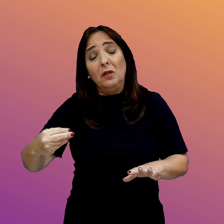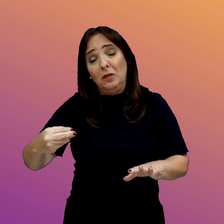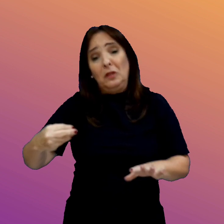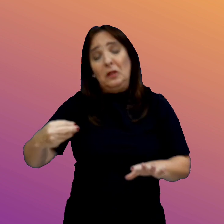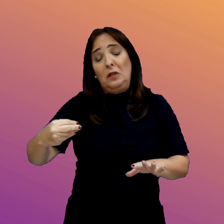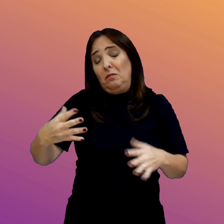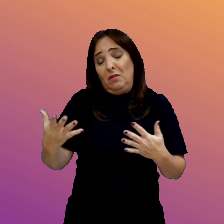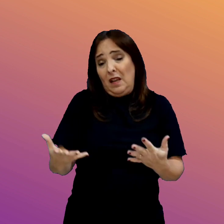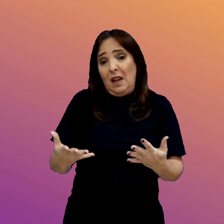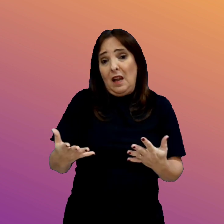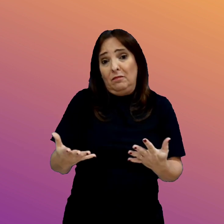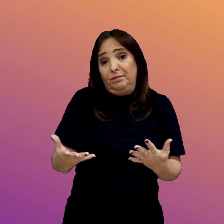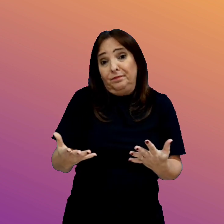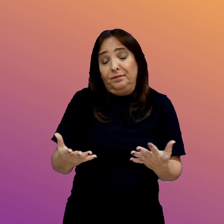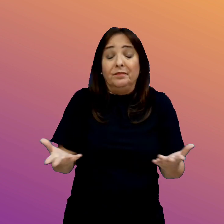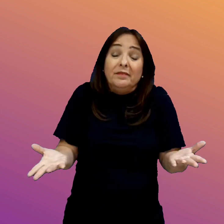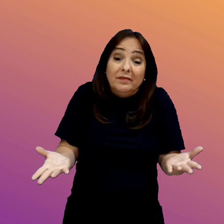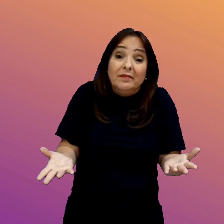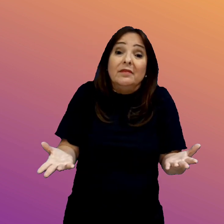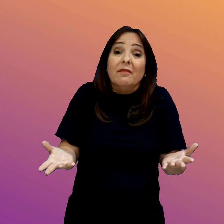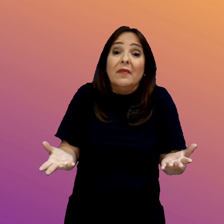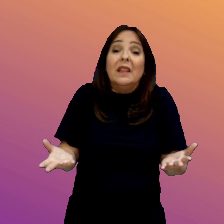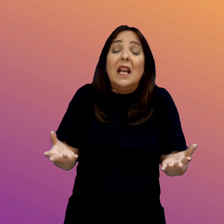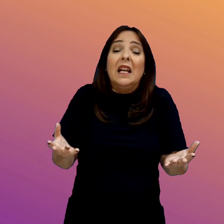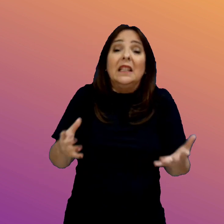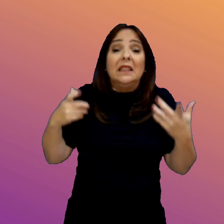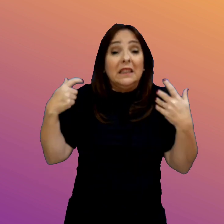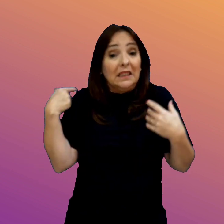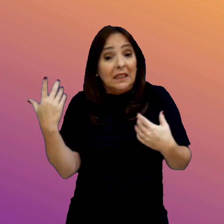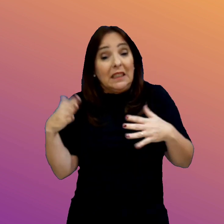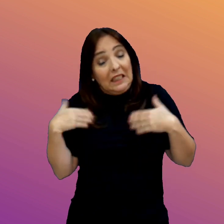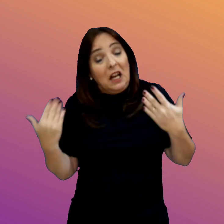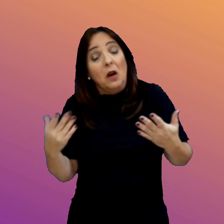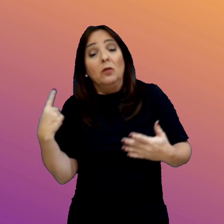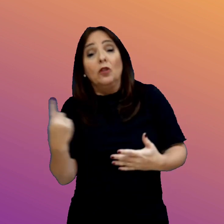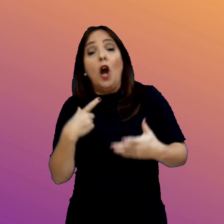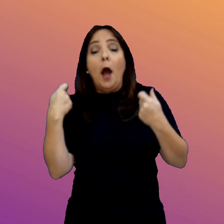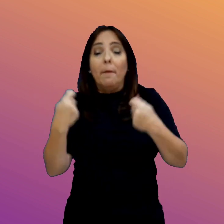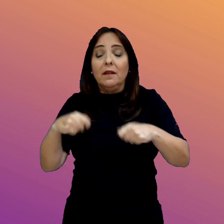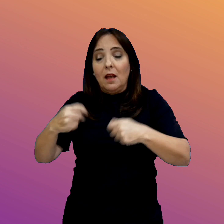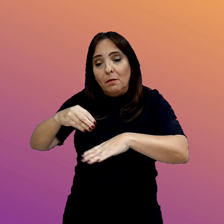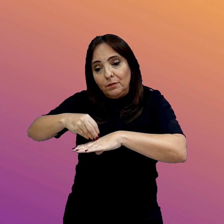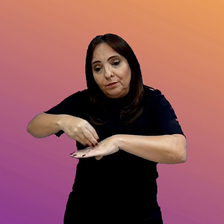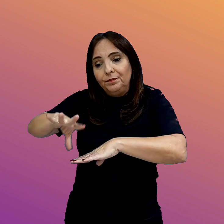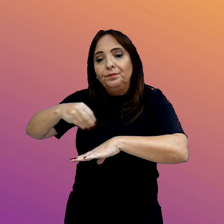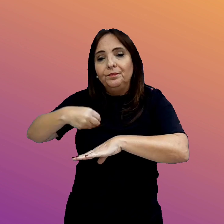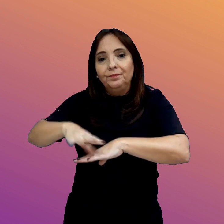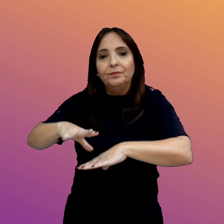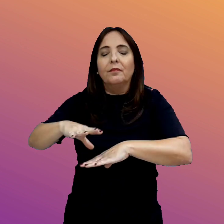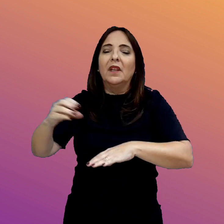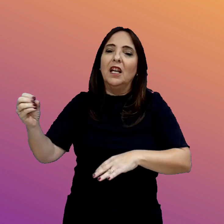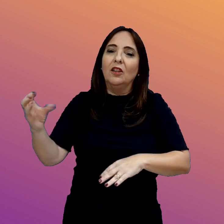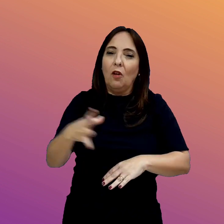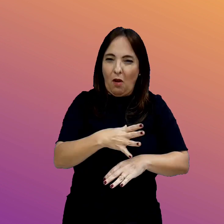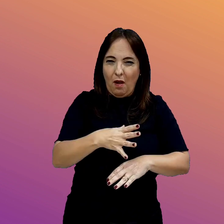irmão de alguém. Isso a gente precisa passar e transmitir para as crianças. Os novos arranjos familiares também têm